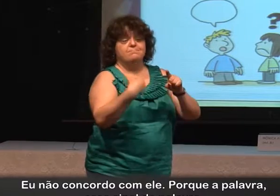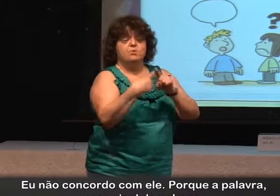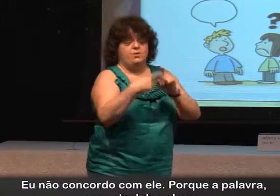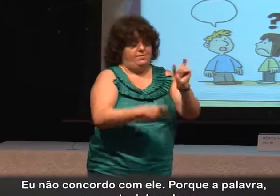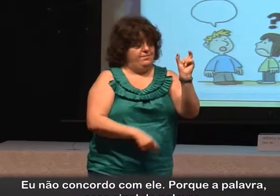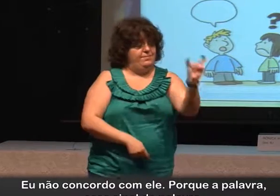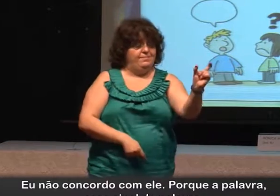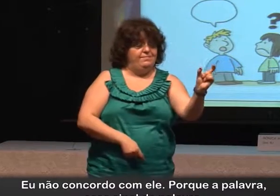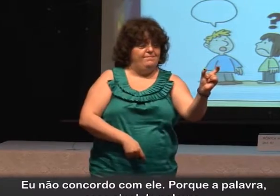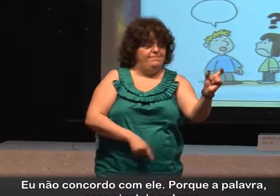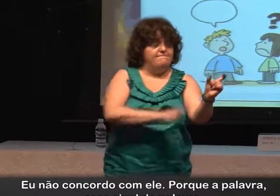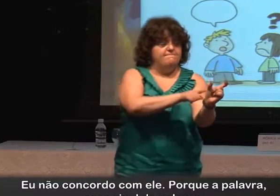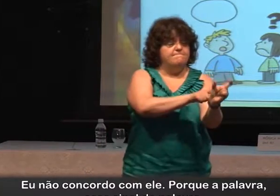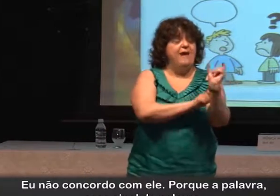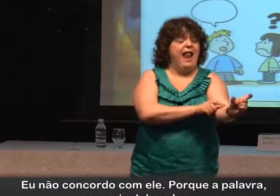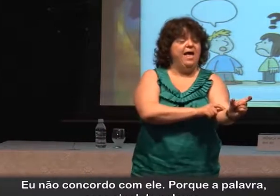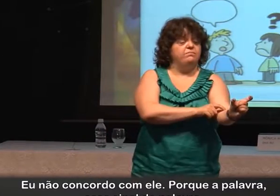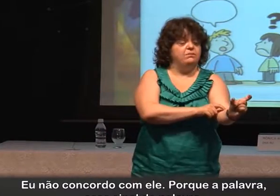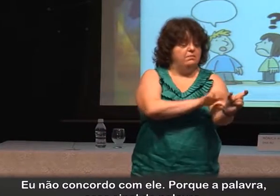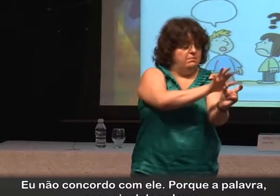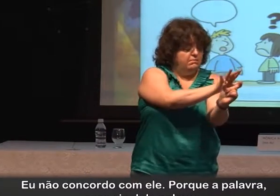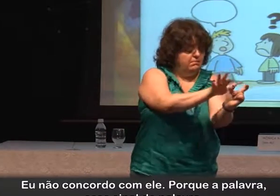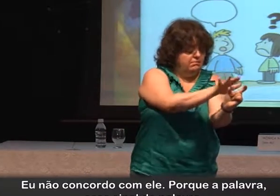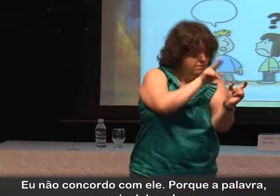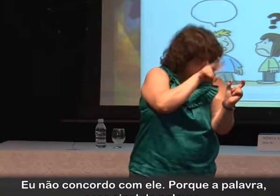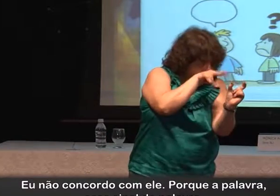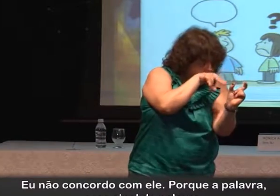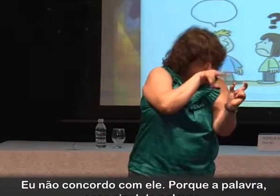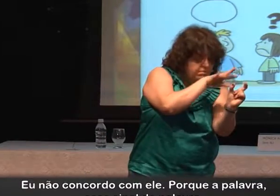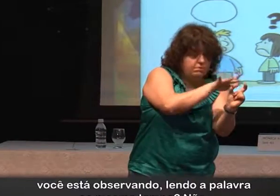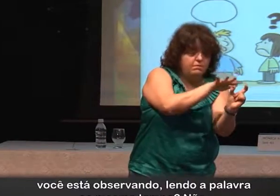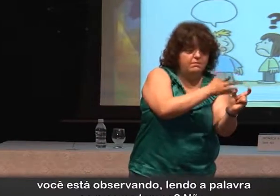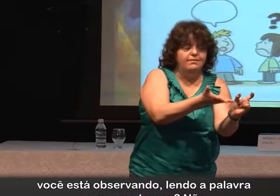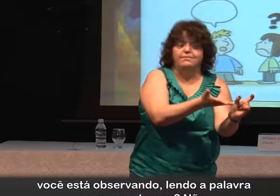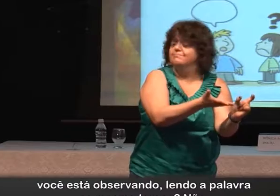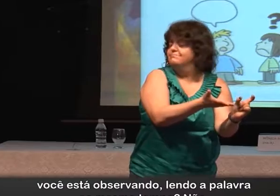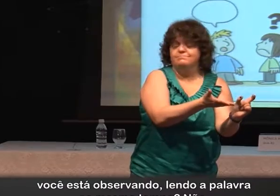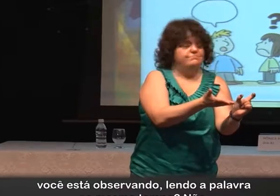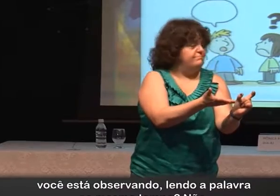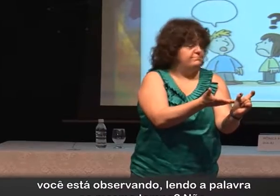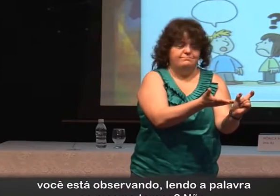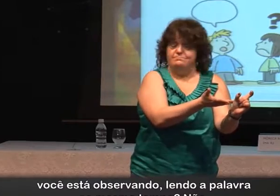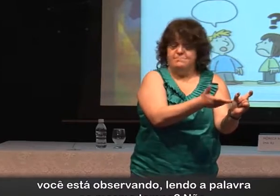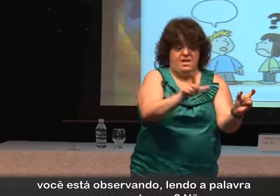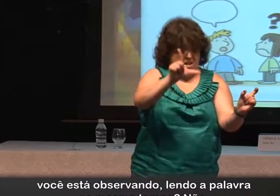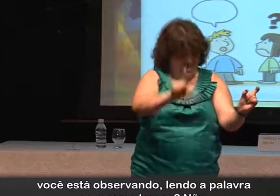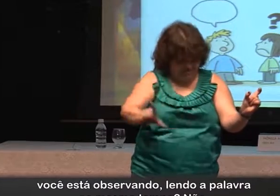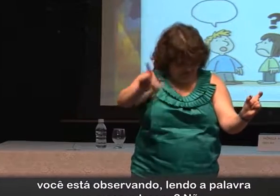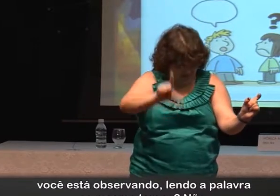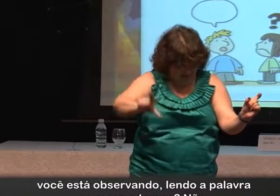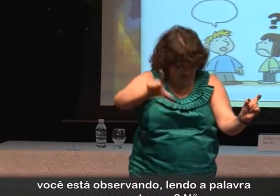não concordo com ele, porque a palavra, esse sinal de palavra, você está observando a palavra, lendo a palavra ao mesmo tempo?